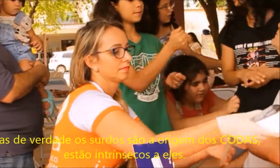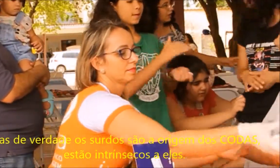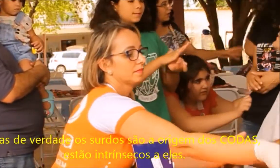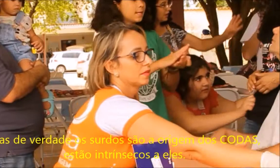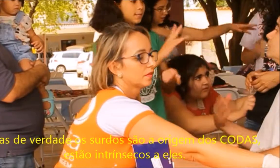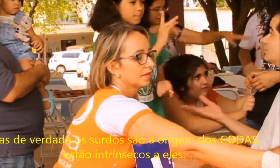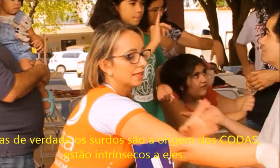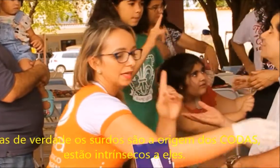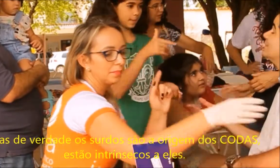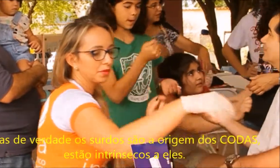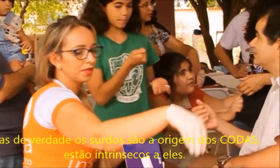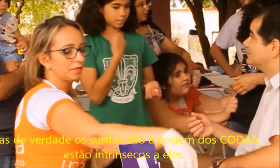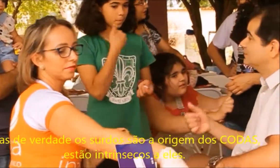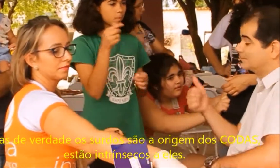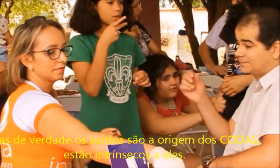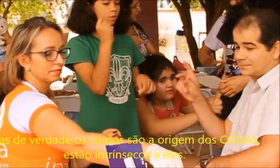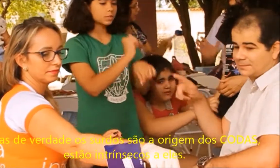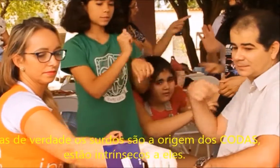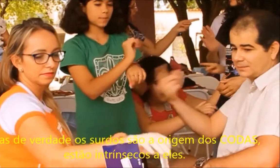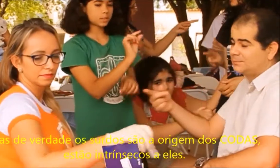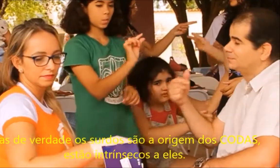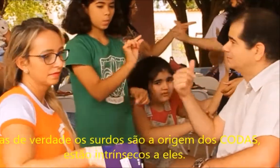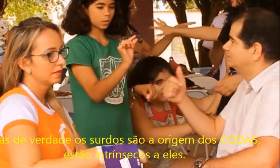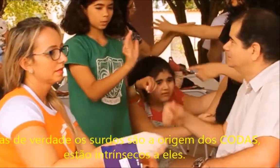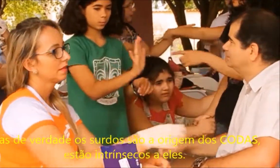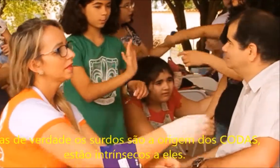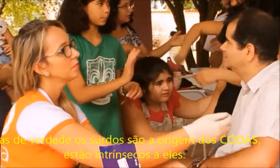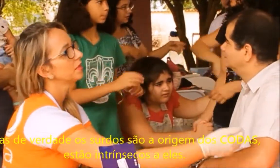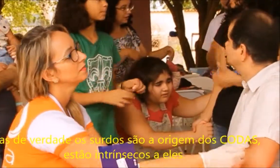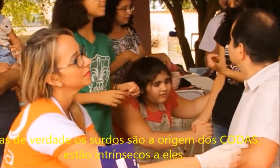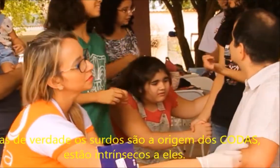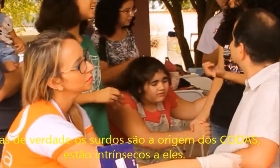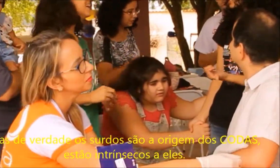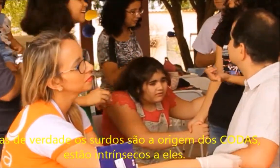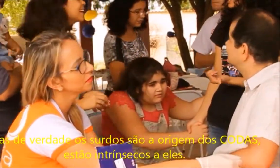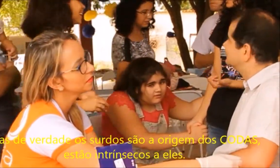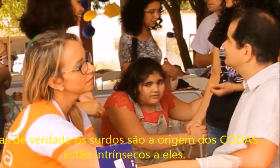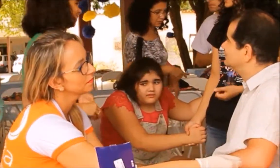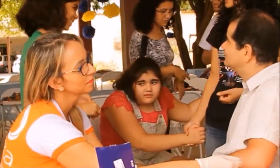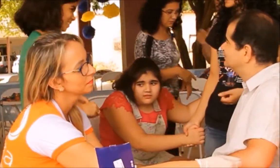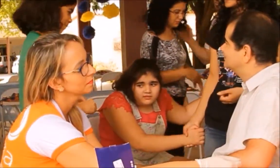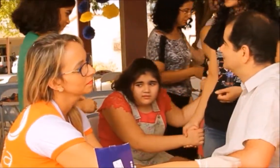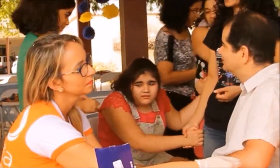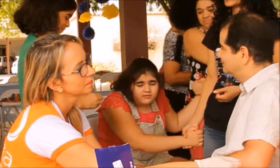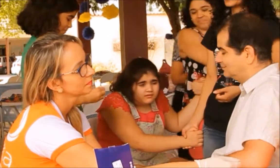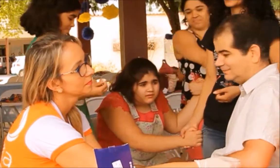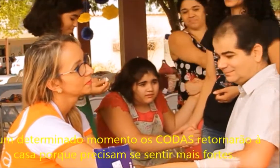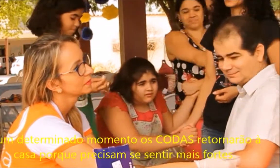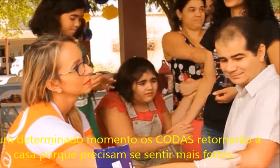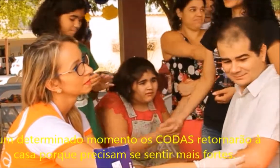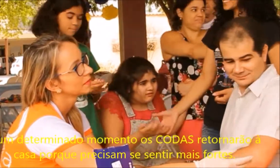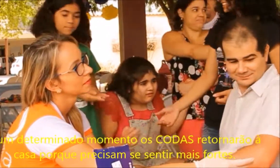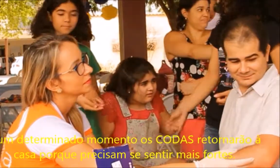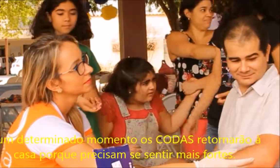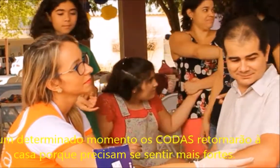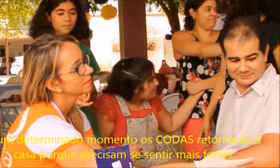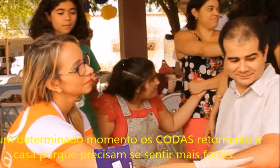os surdos são a origem dos codas, estão intrínseco a eles. Num determinado momento, os